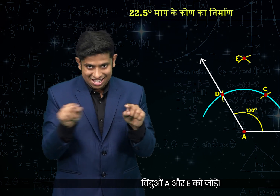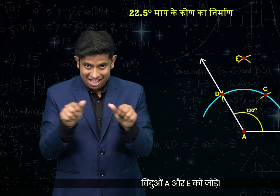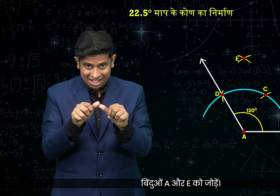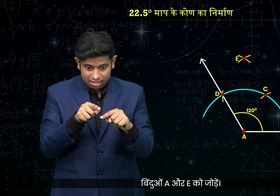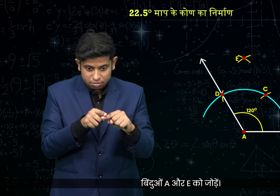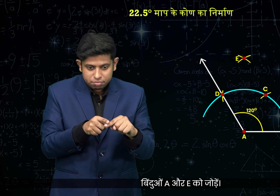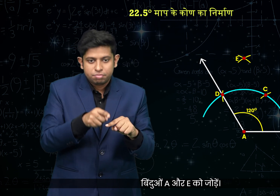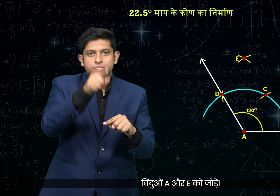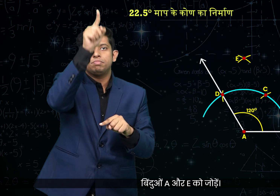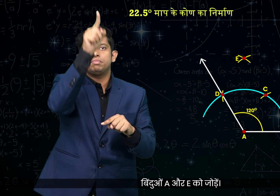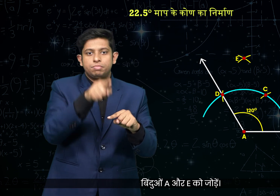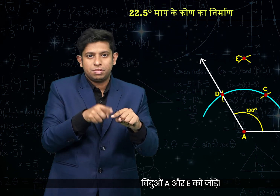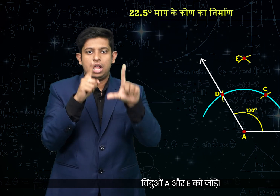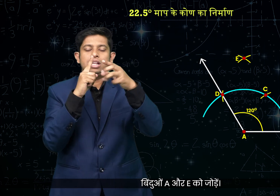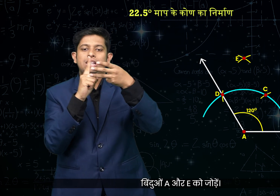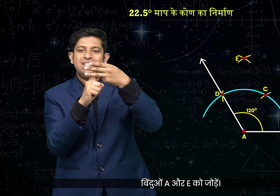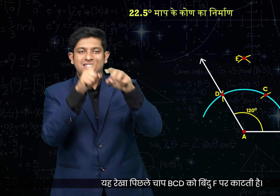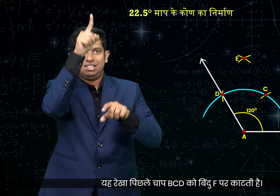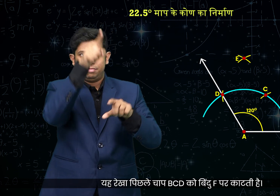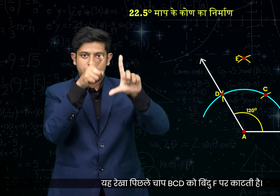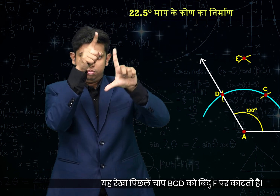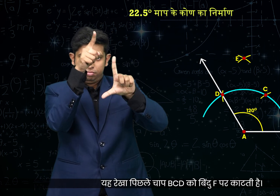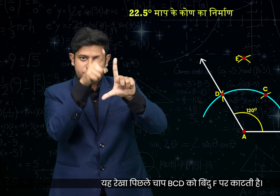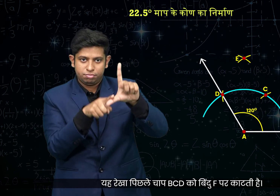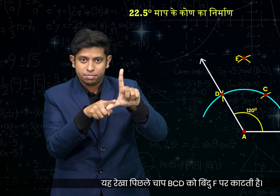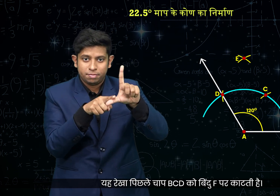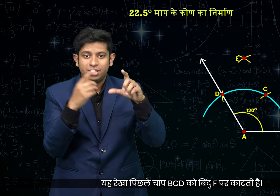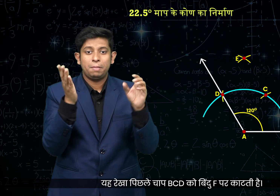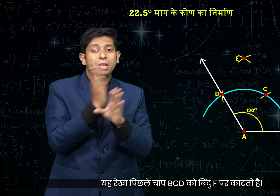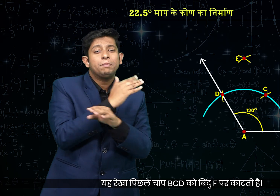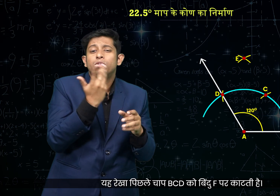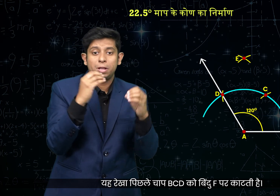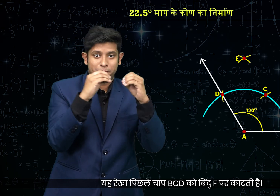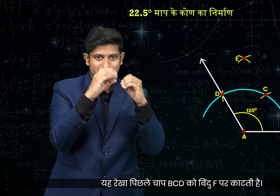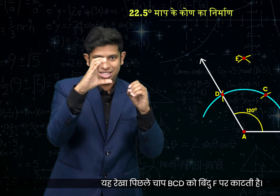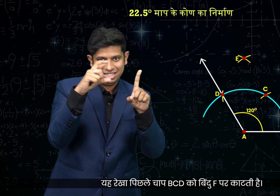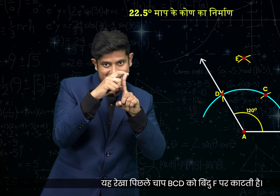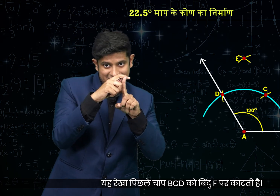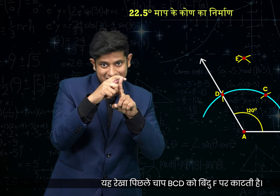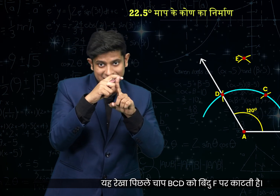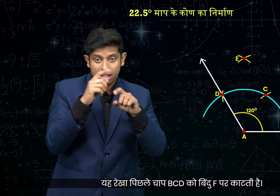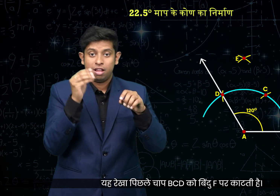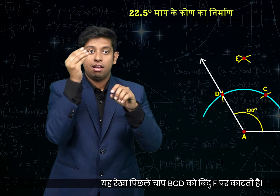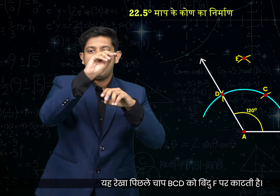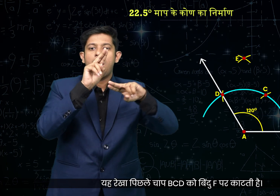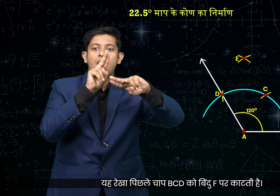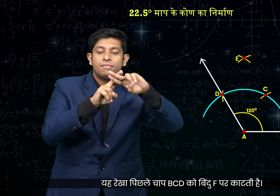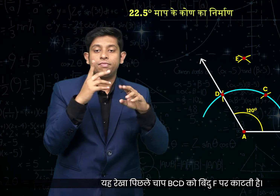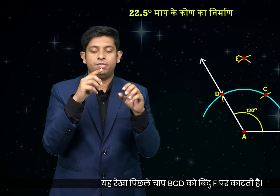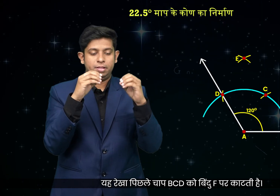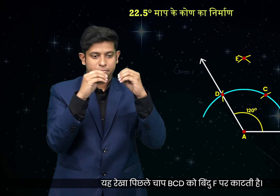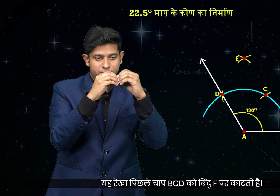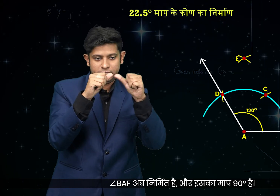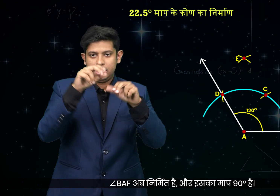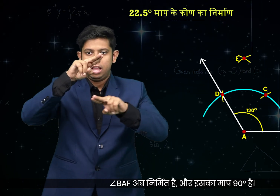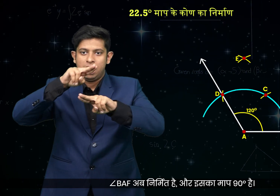बिंदुओं A और E को जोड़े। यहाँ रेखा पिछले चाप BCD को बिंदु F पर